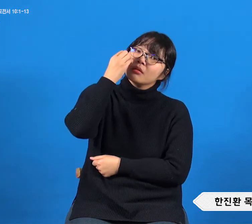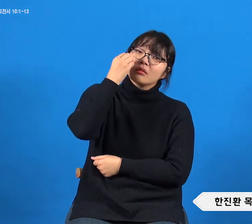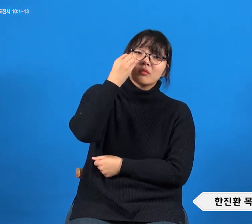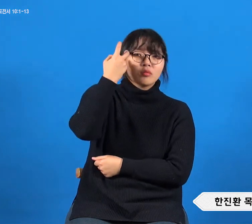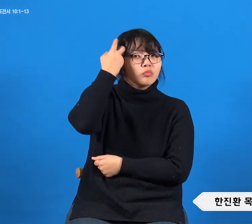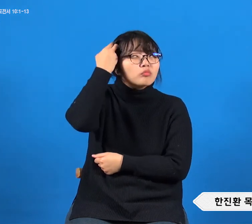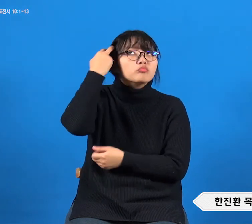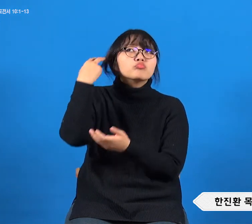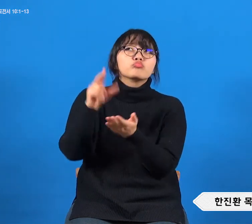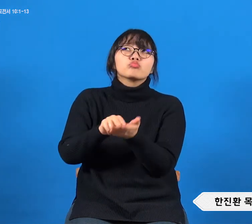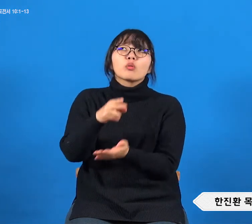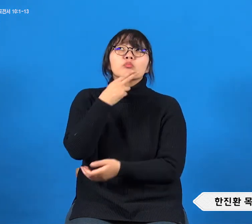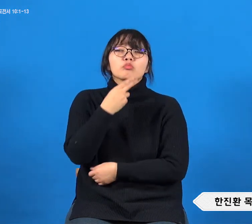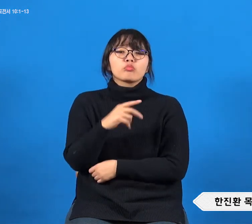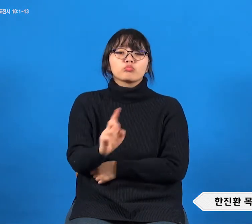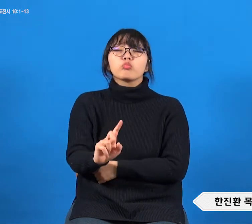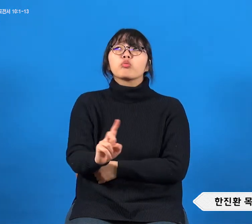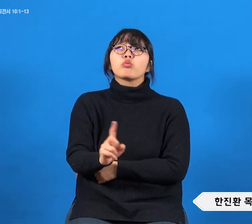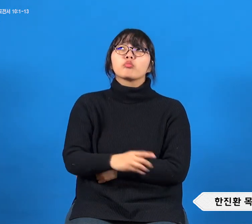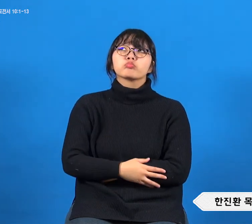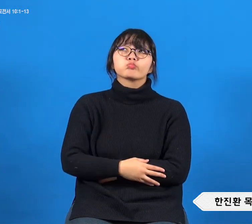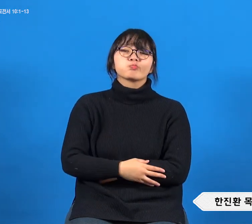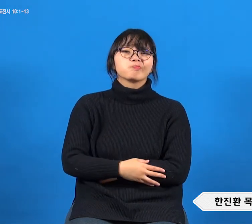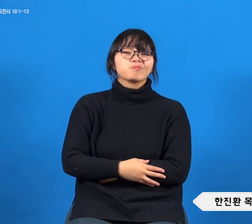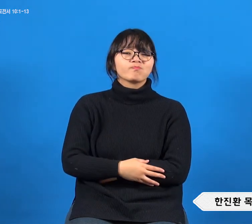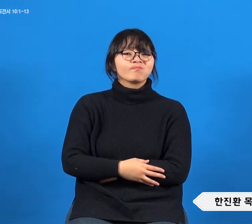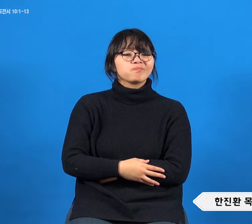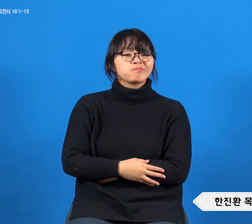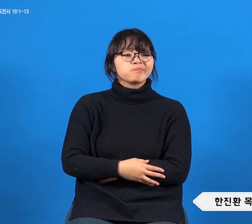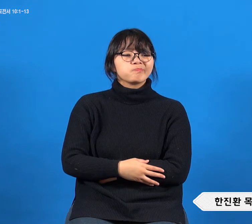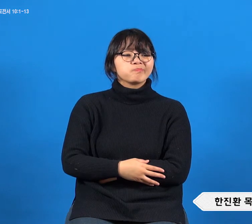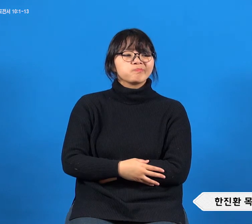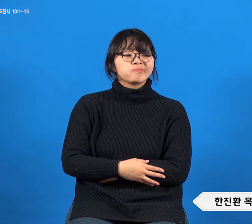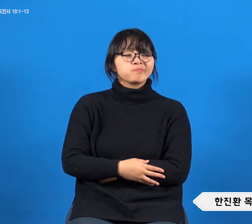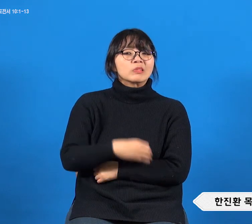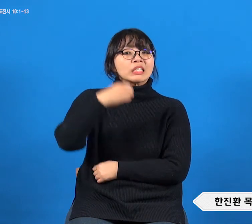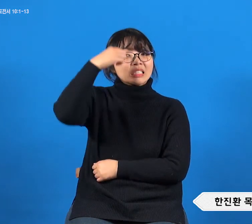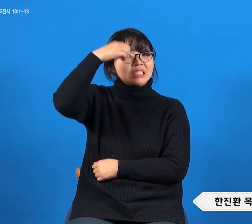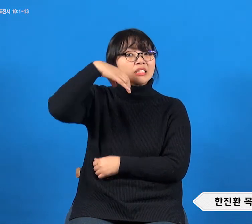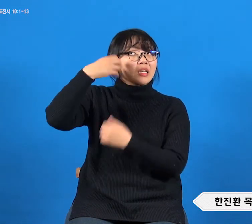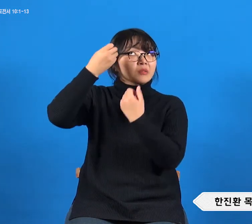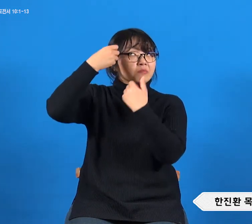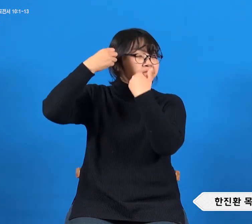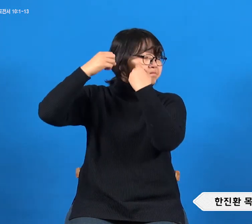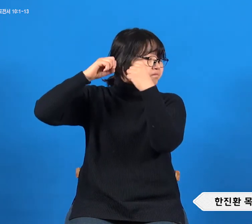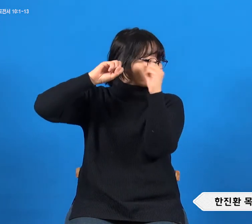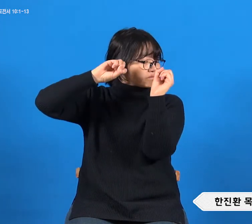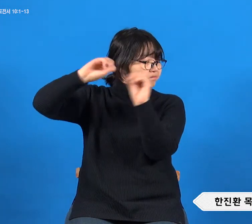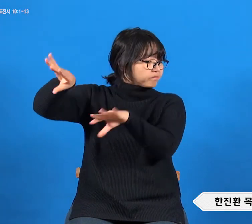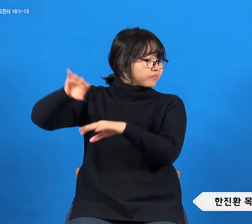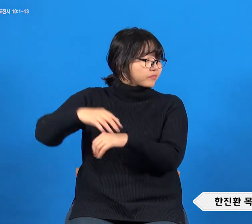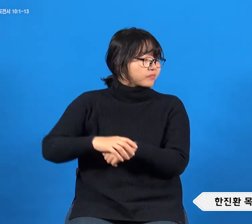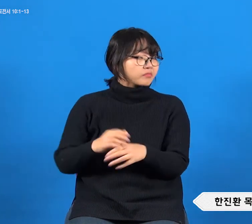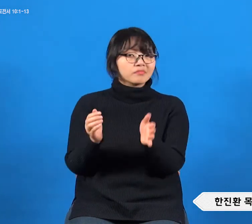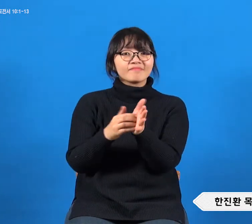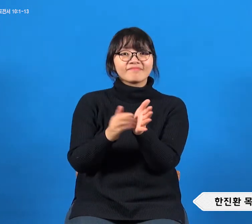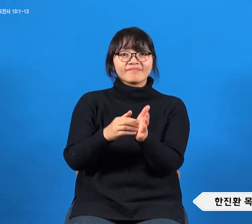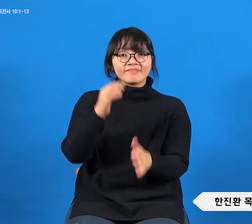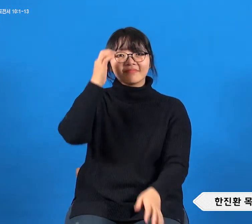뭐가 문제라고, 이게 뭐가 잘못됐어 하고는 그냥 그 마음속의 음성을 무시해버리고